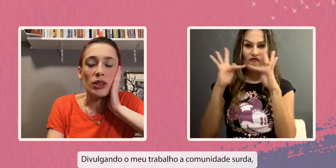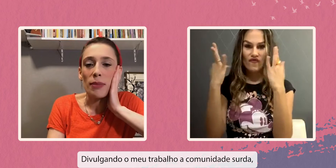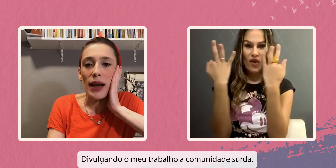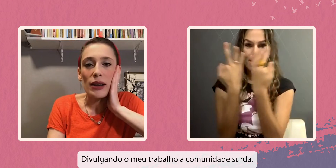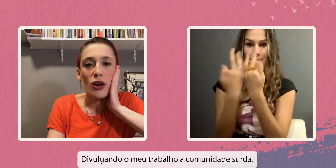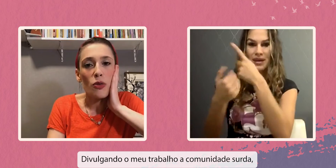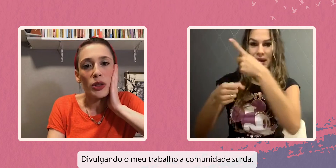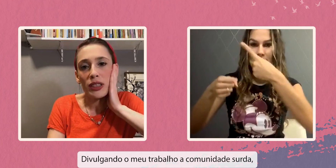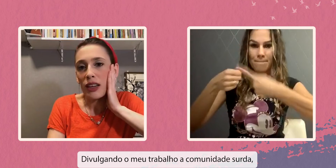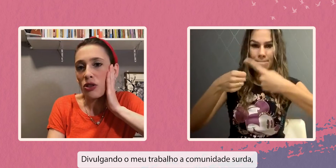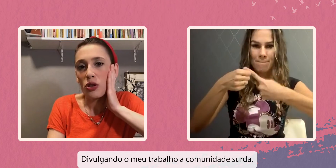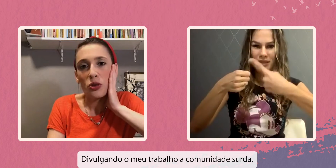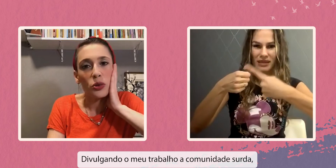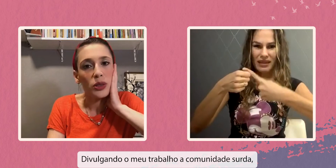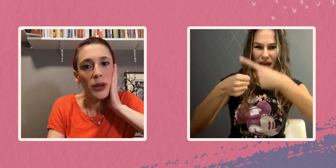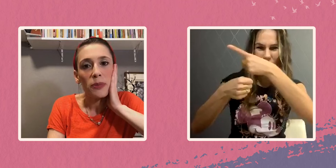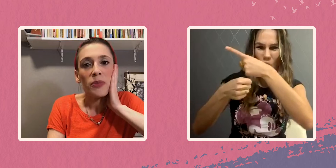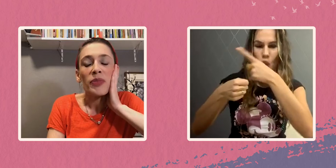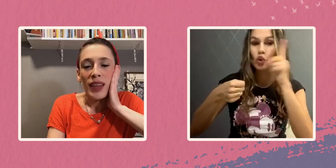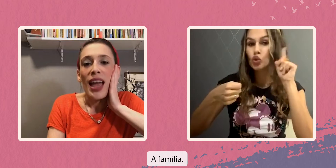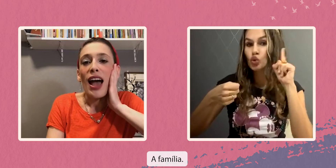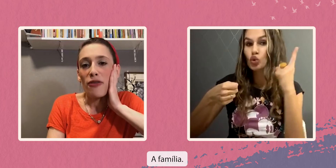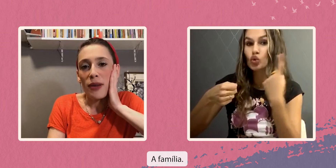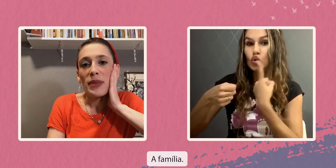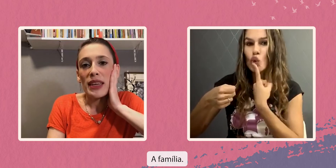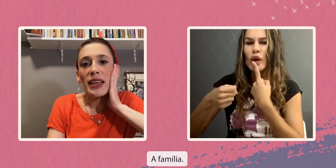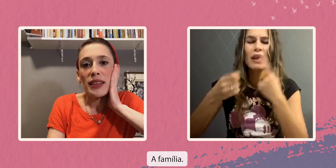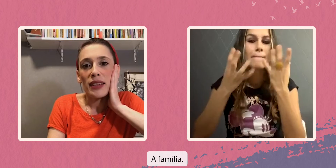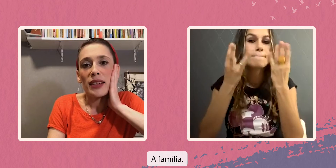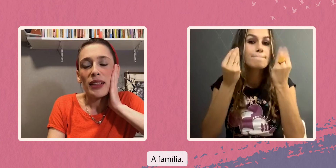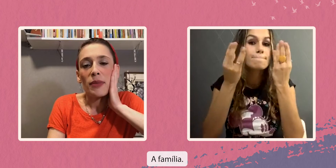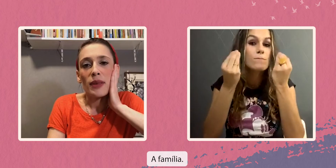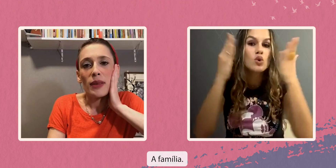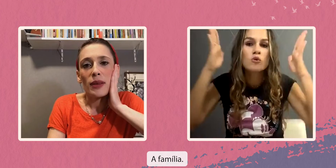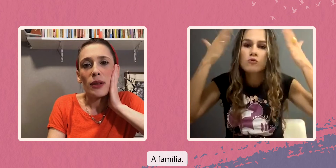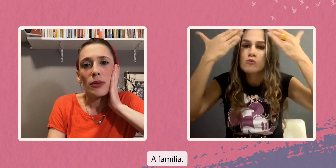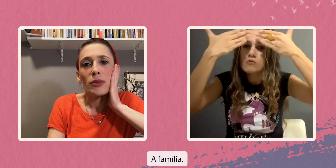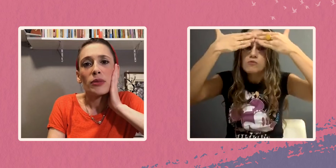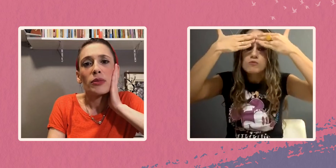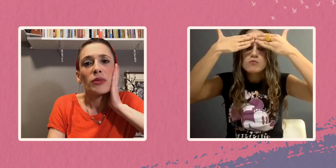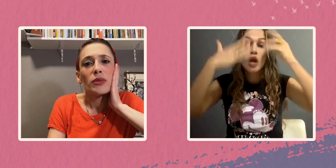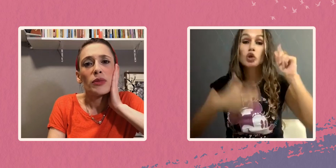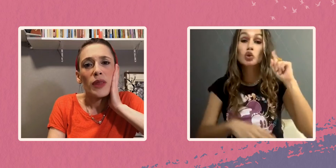divulgando o meu trabalho à comunidade surda. A família,